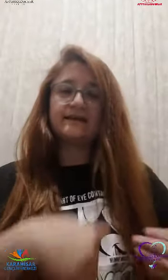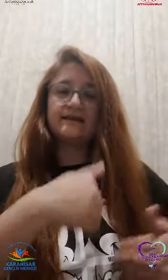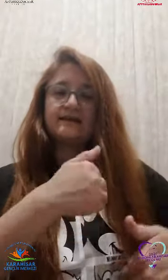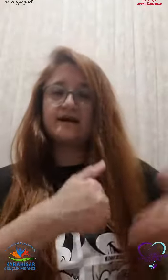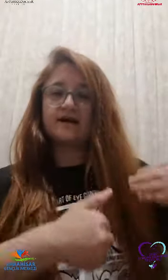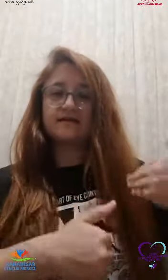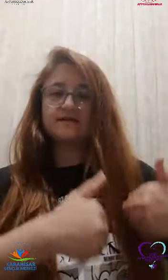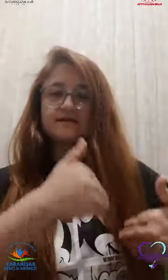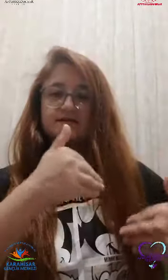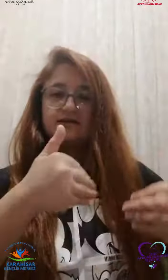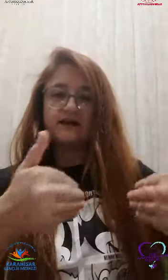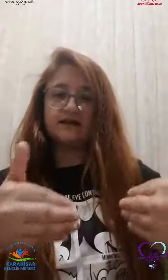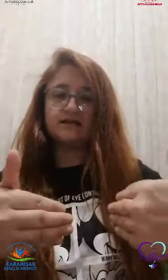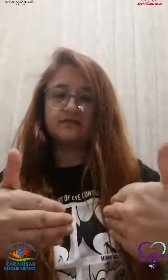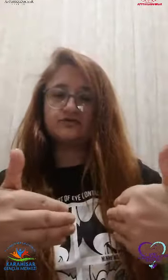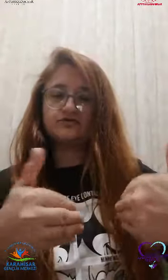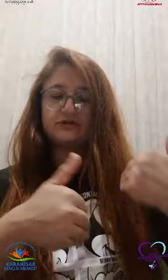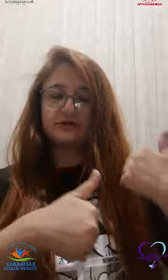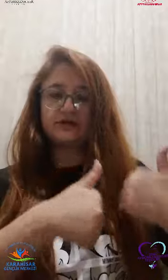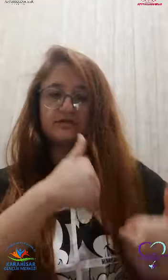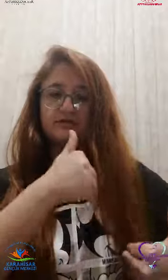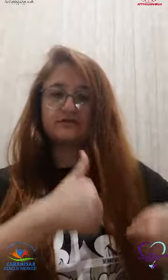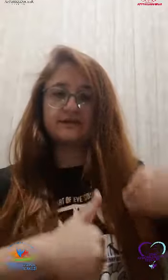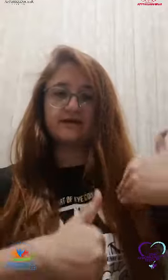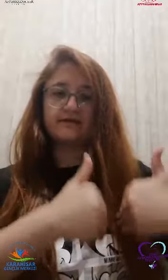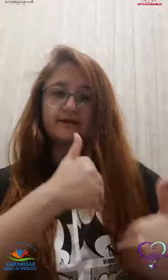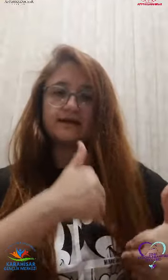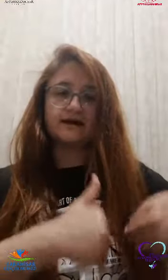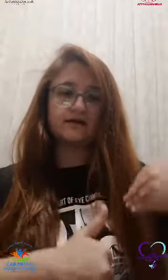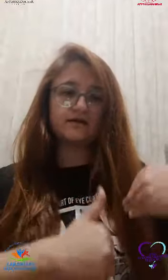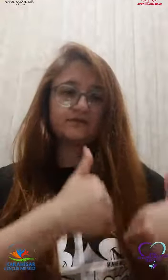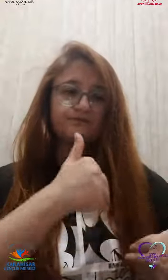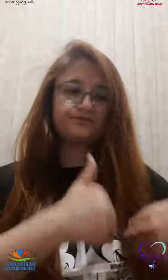Sevgili yar. Elimizi şu şekilde yapıyoruz. Sevgili yar.